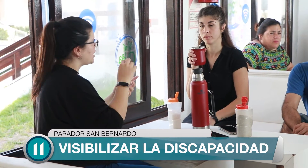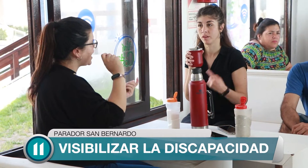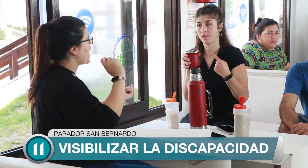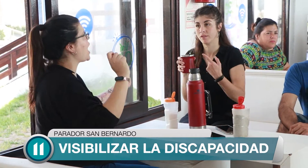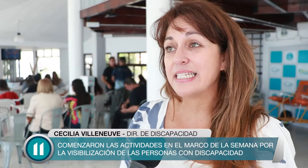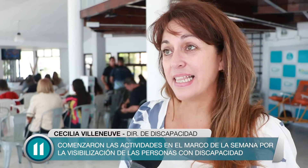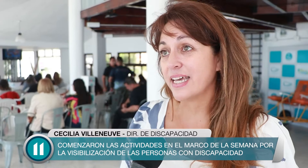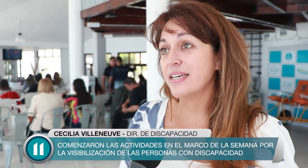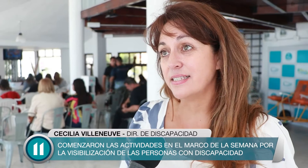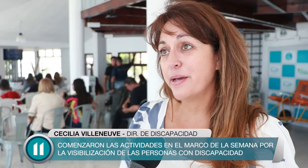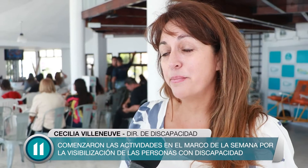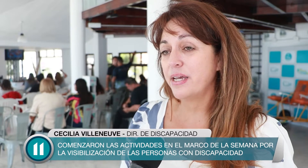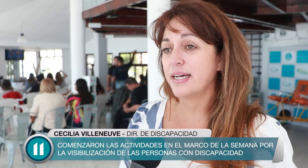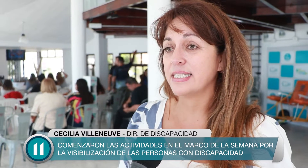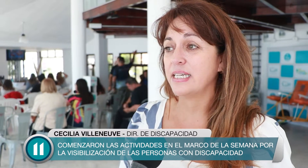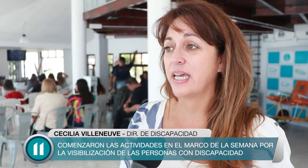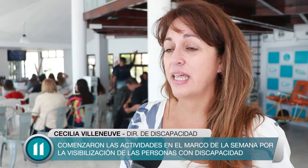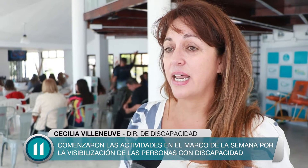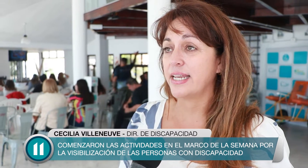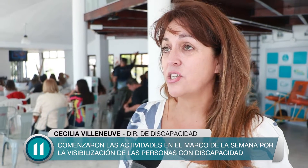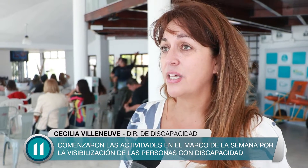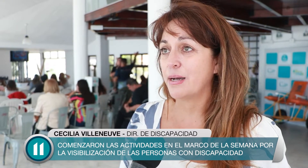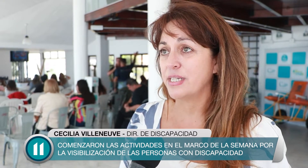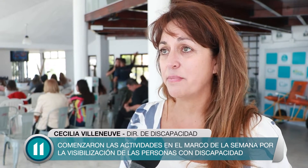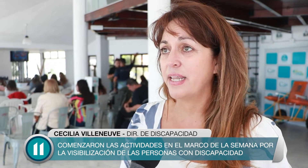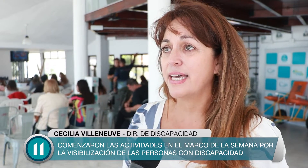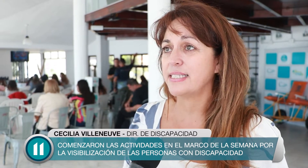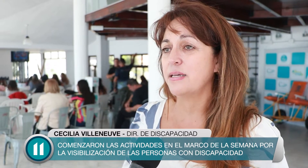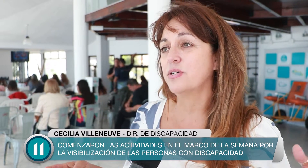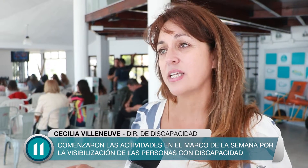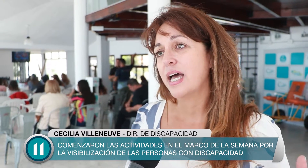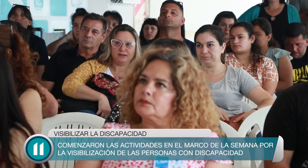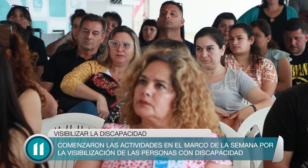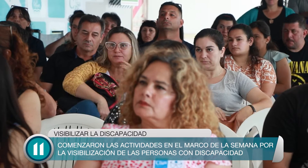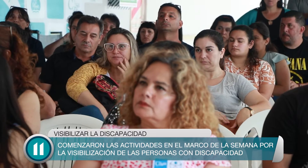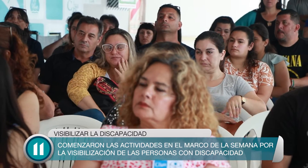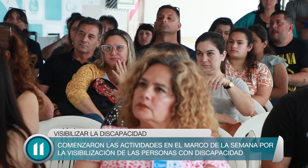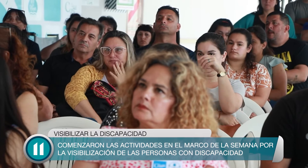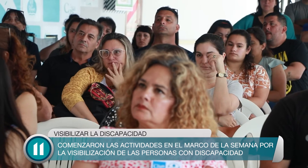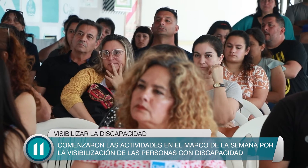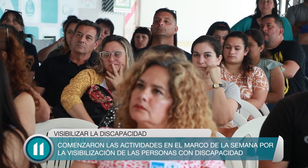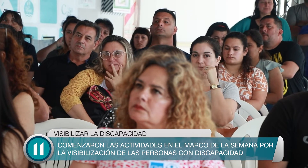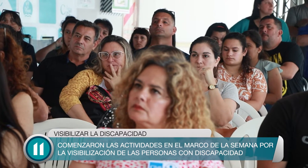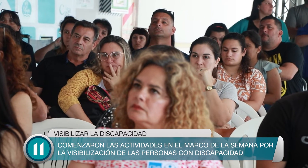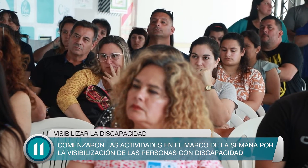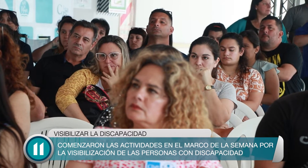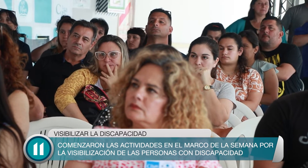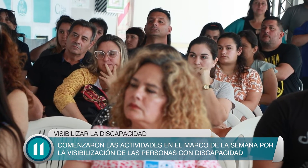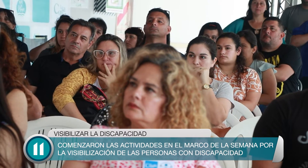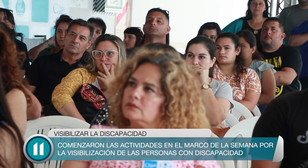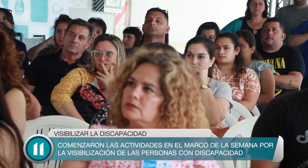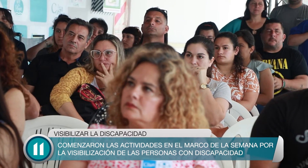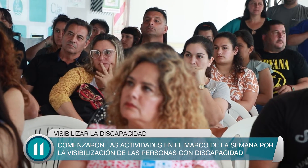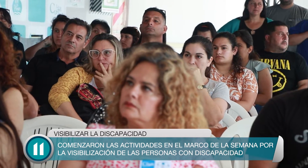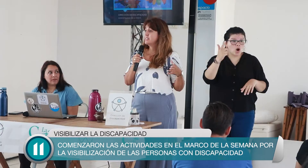Día Internacional de la Discapacidad es el 3 de diciembre, así que desde la dirección, desde la municipalidad, decidimos arrancar una semana previa para llegar ya